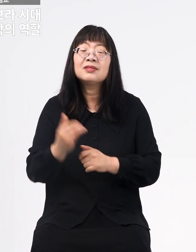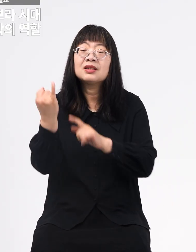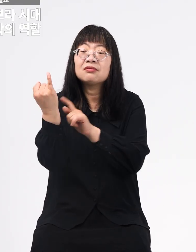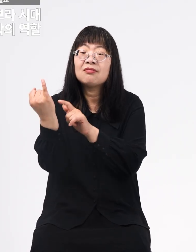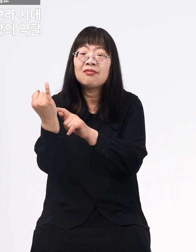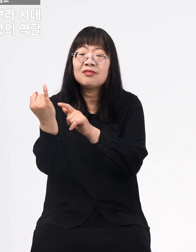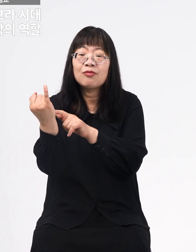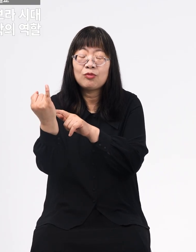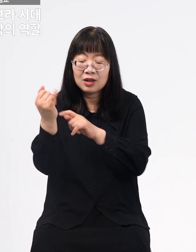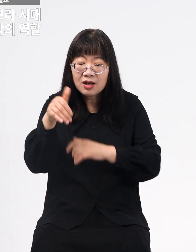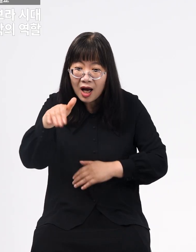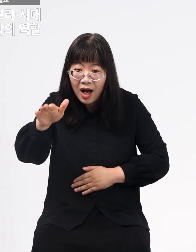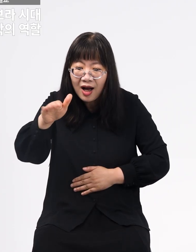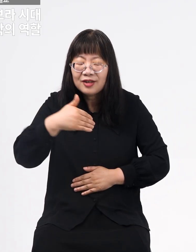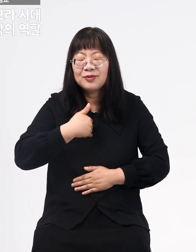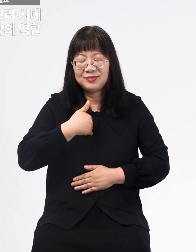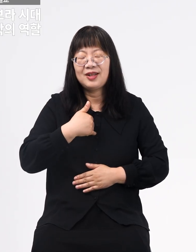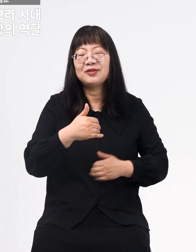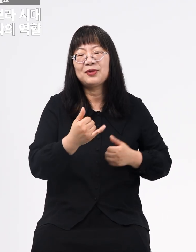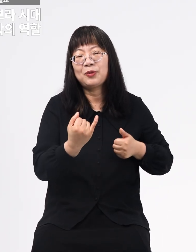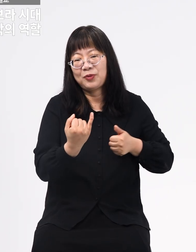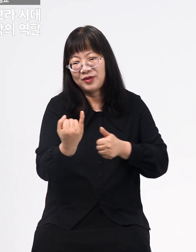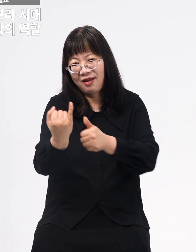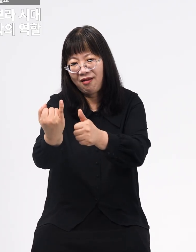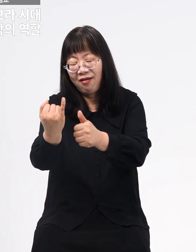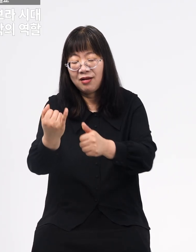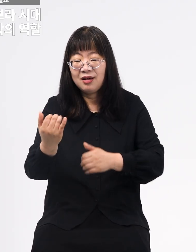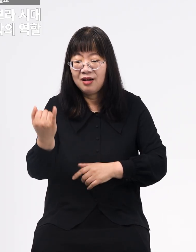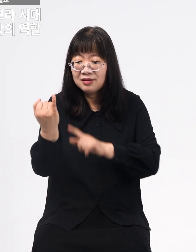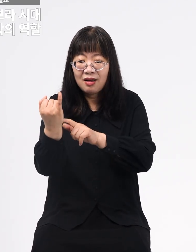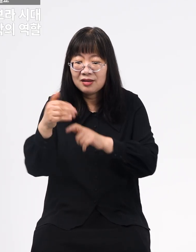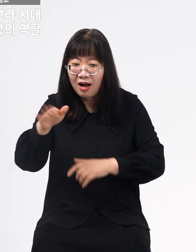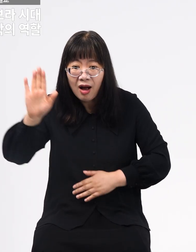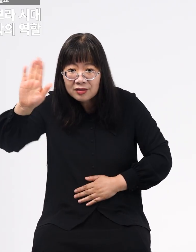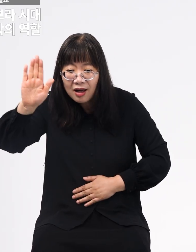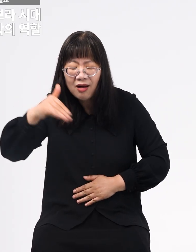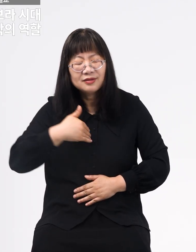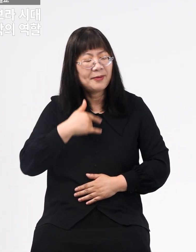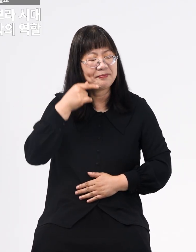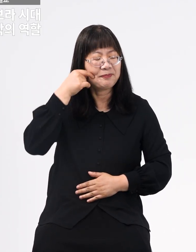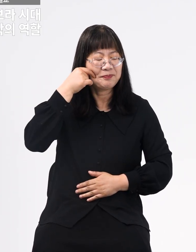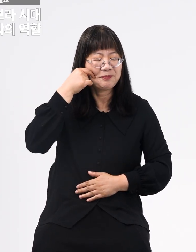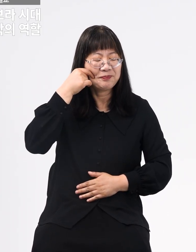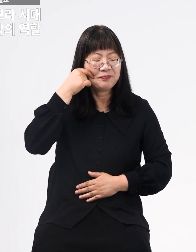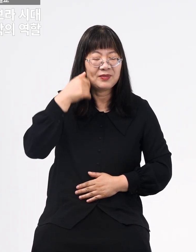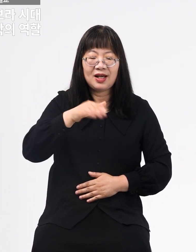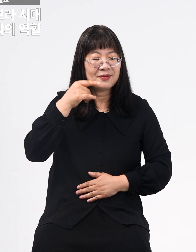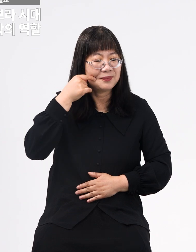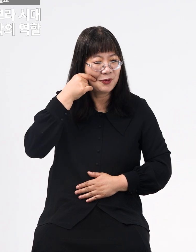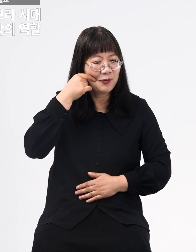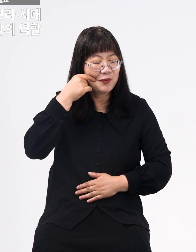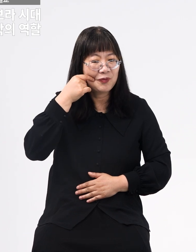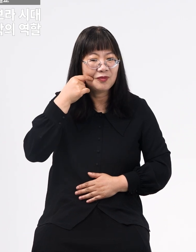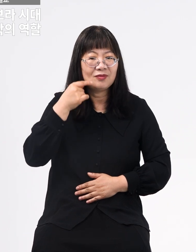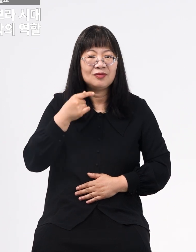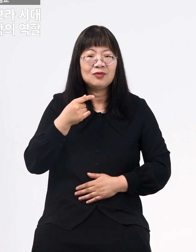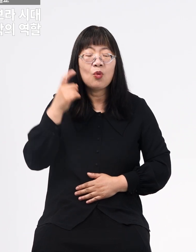당신이 가면 나도 가겠고 안 가면 저도 못 갑니다. 무서운 거예요.